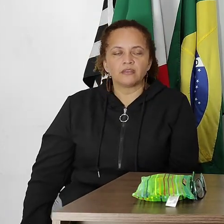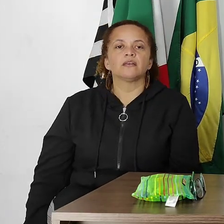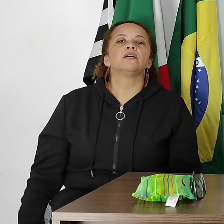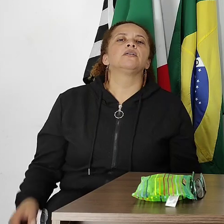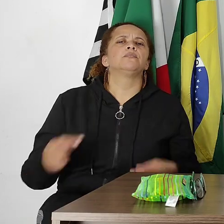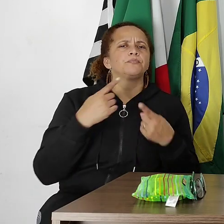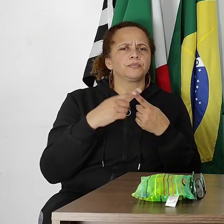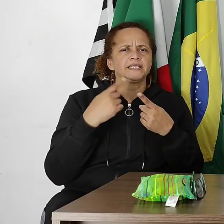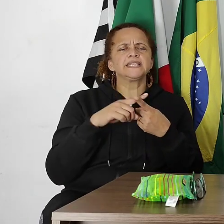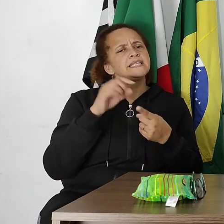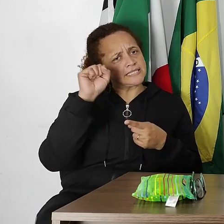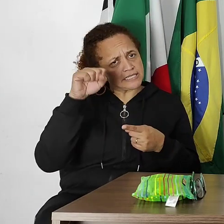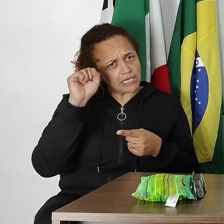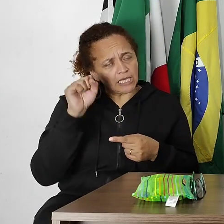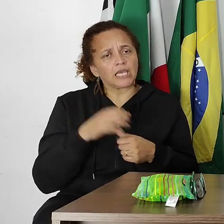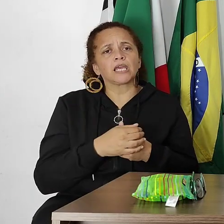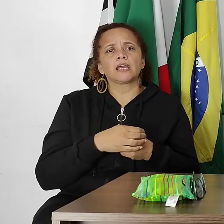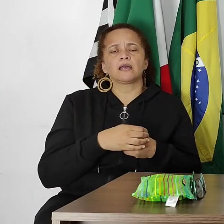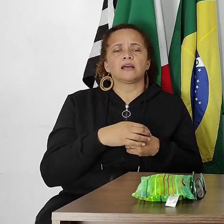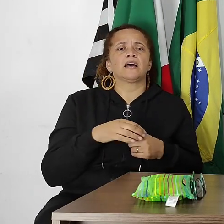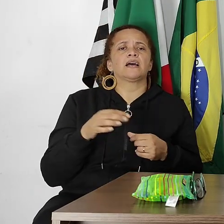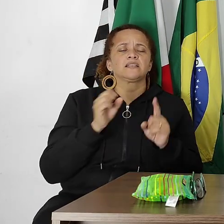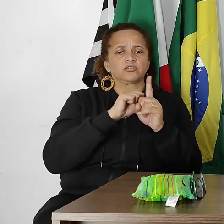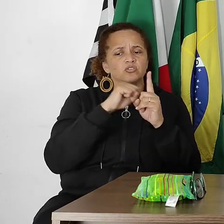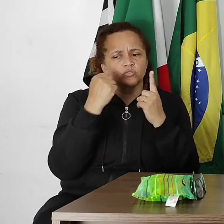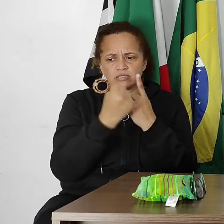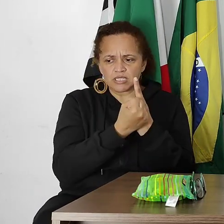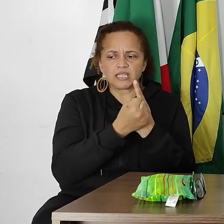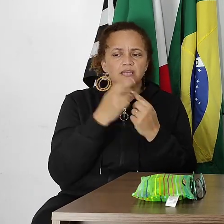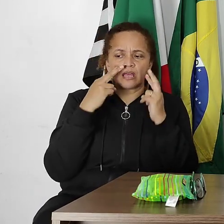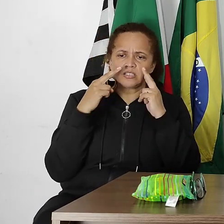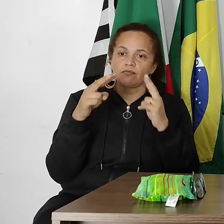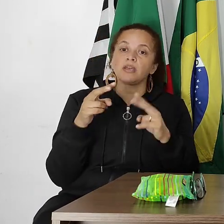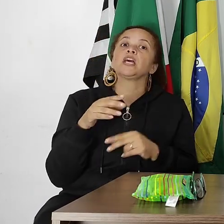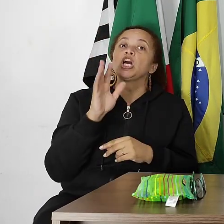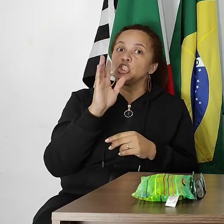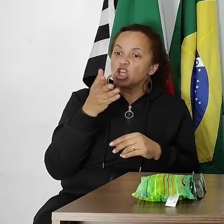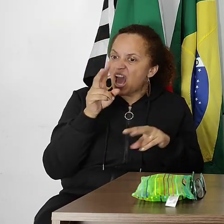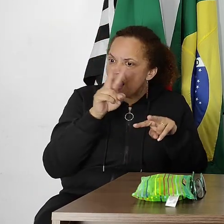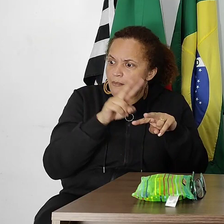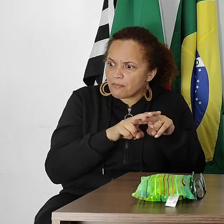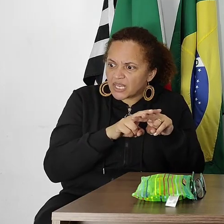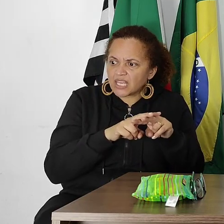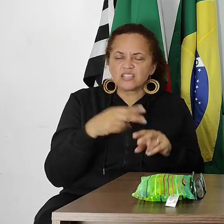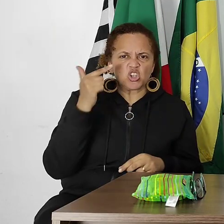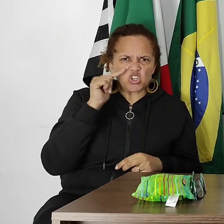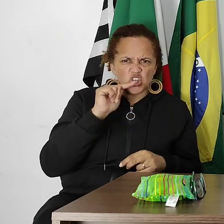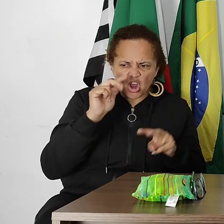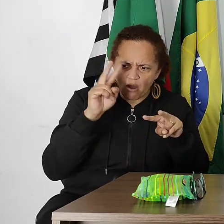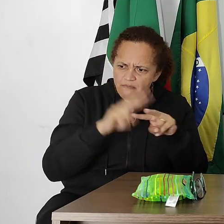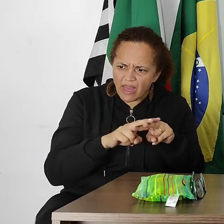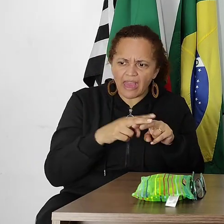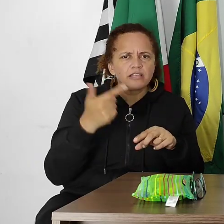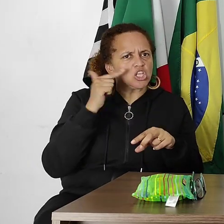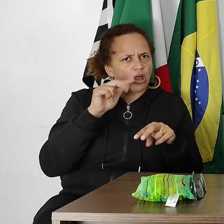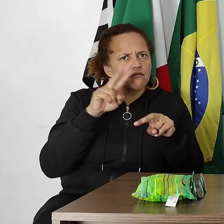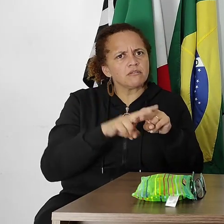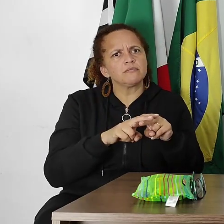gente mesmo, né? A sociedade nunca vai te dar uma chance. Ela primeiro quer ver as suas obras, quer ver o